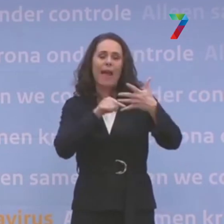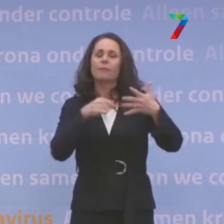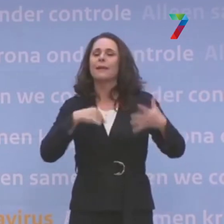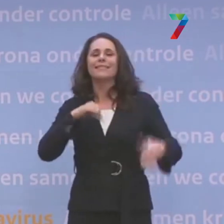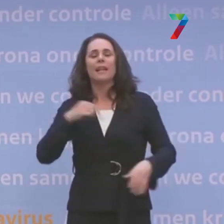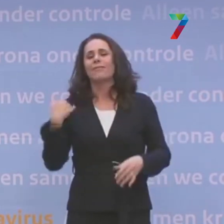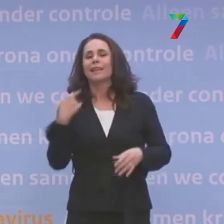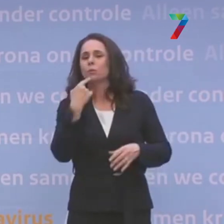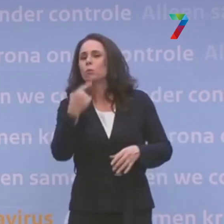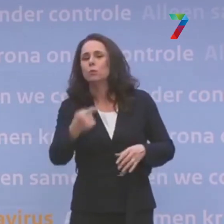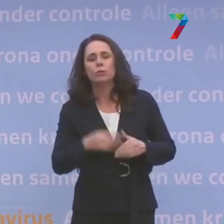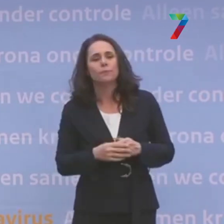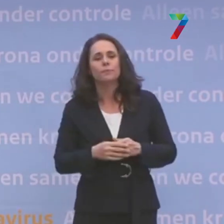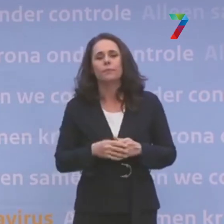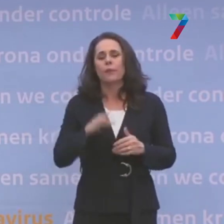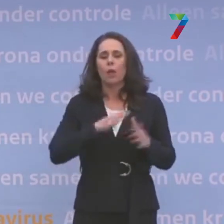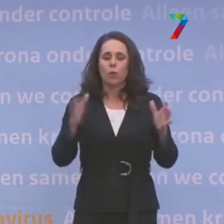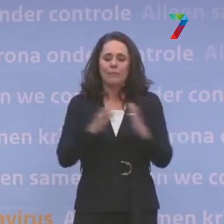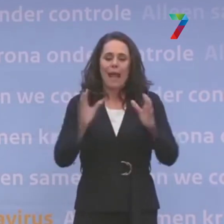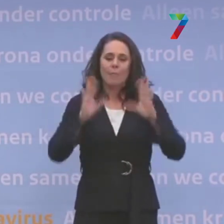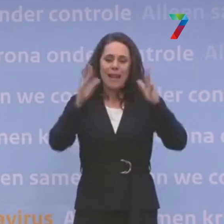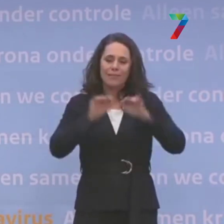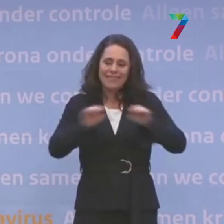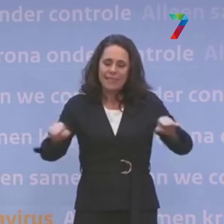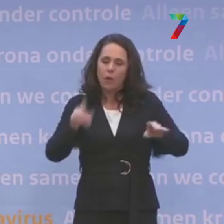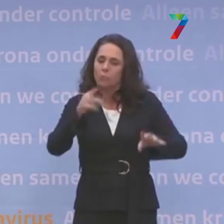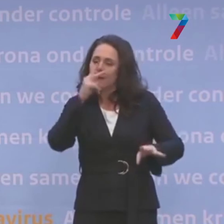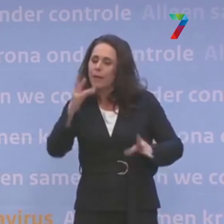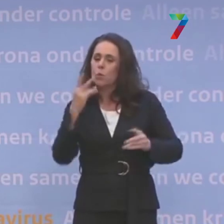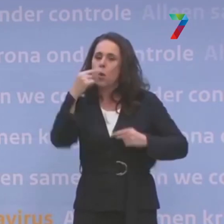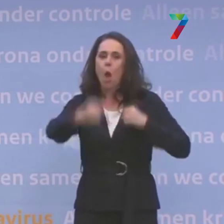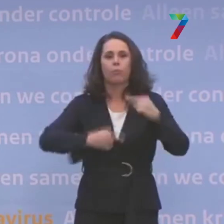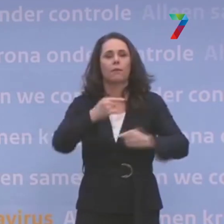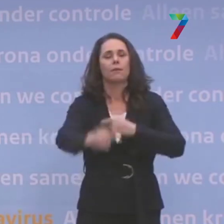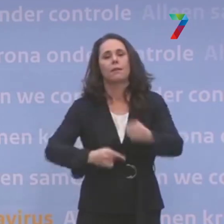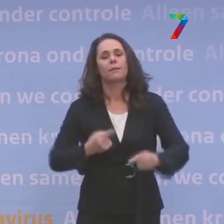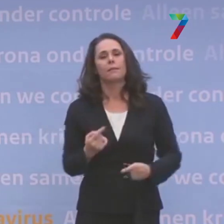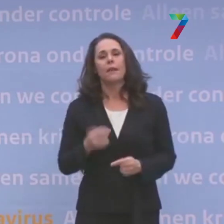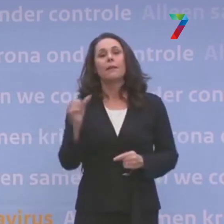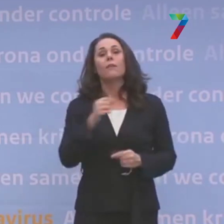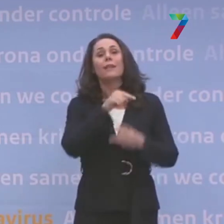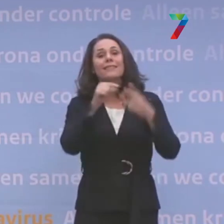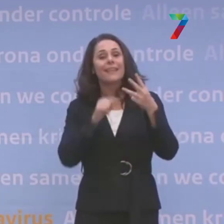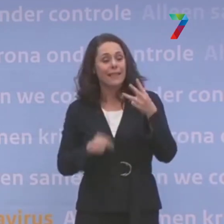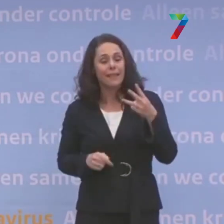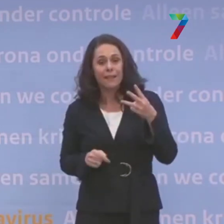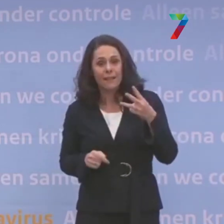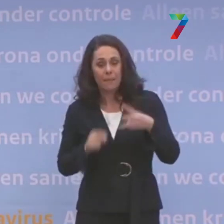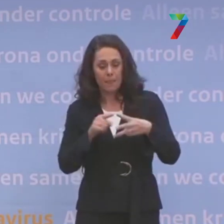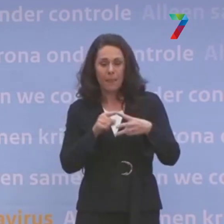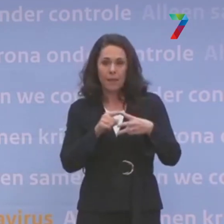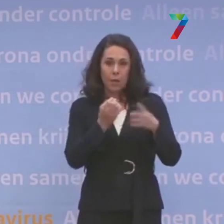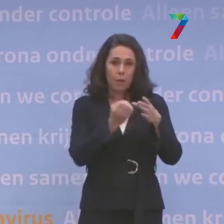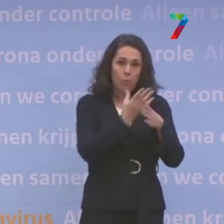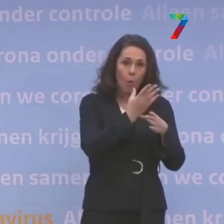is dat je ook op samenlevingsniveau wilt zien hoe dingen lopen. En de andere 3 zijn in staat zijn om bron-